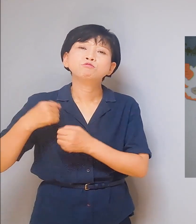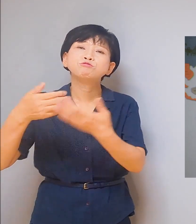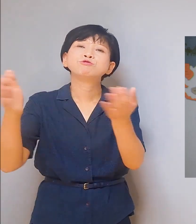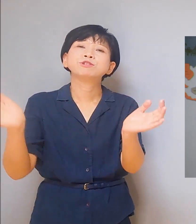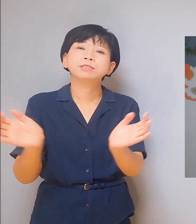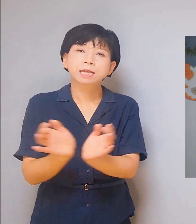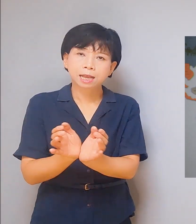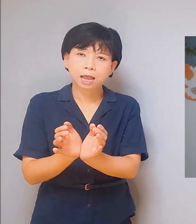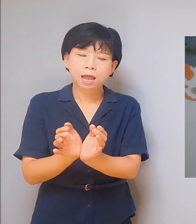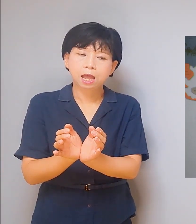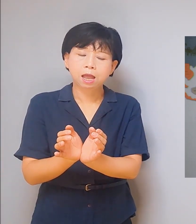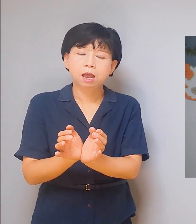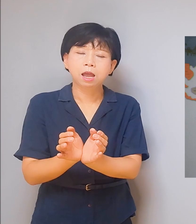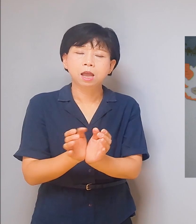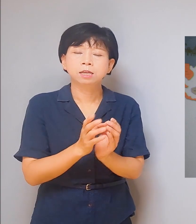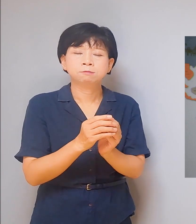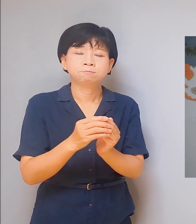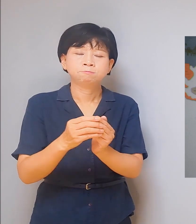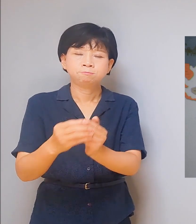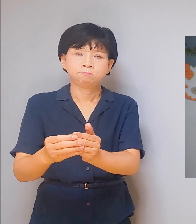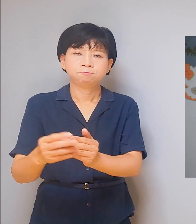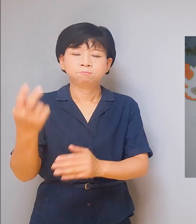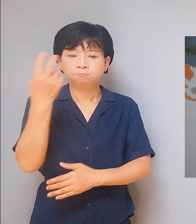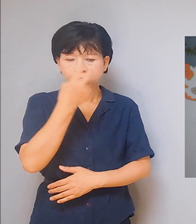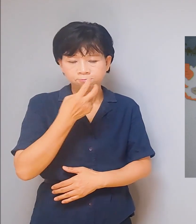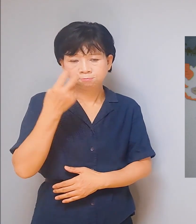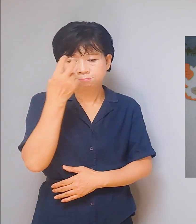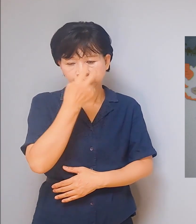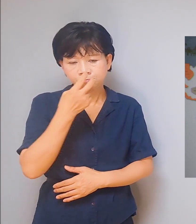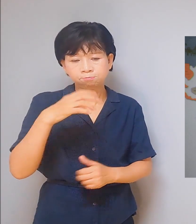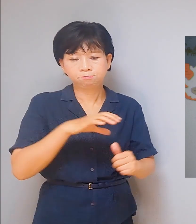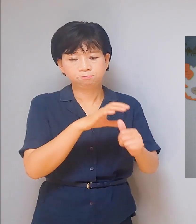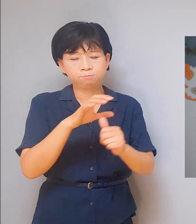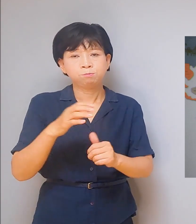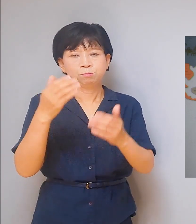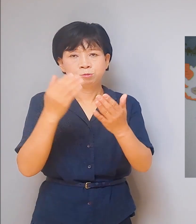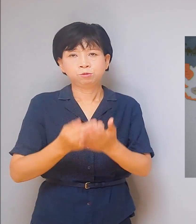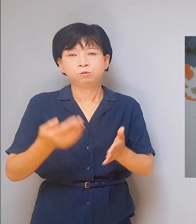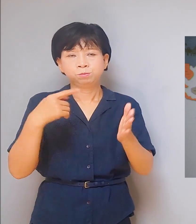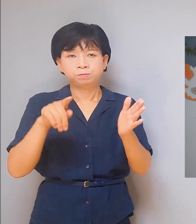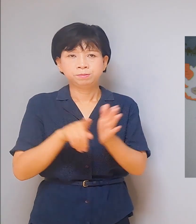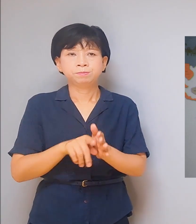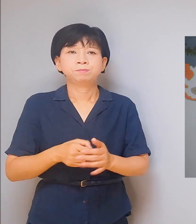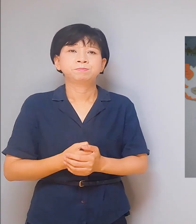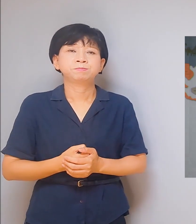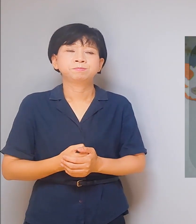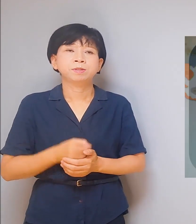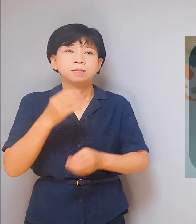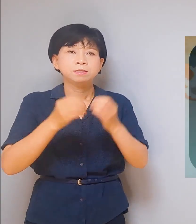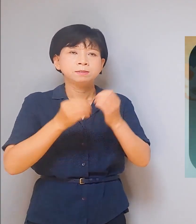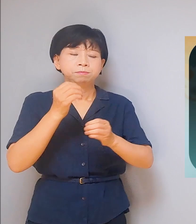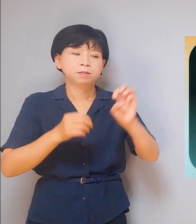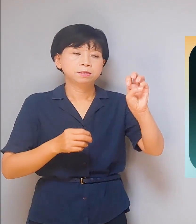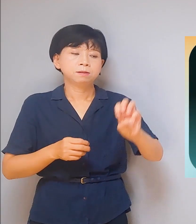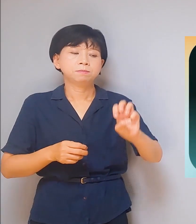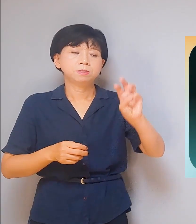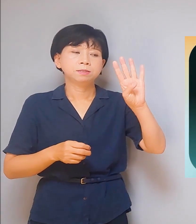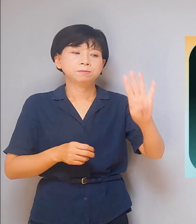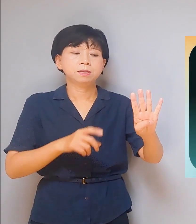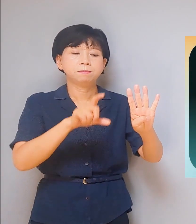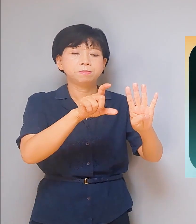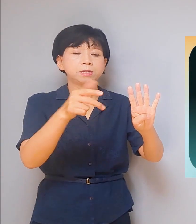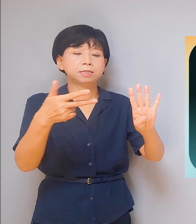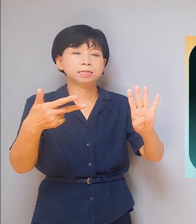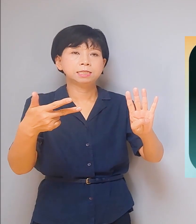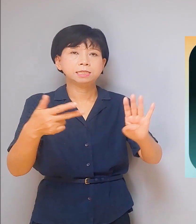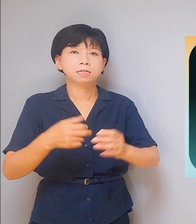군대가, 그 군대로 인하여서 우리의 길을 인도하시는 줄 믿습니다. 시편 34편